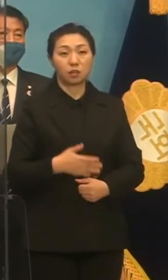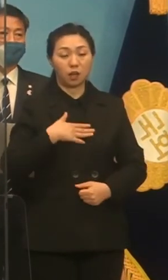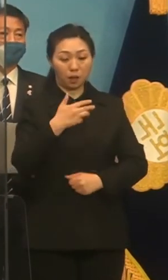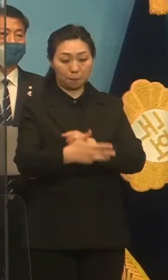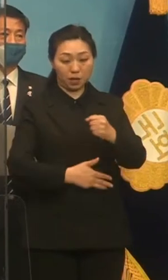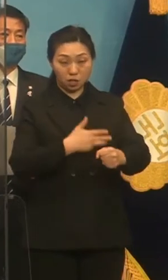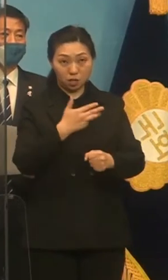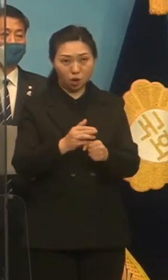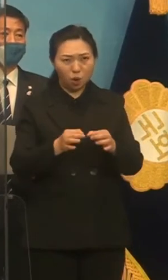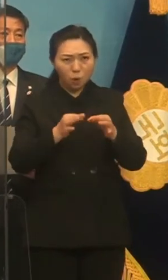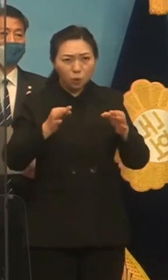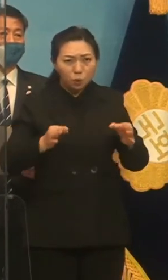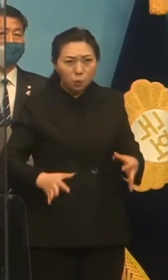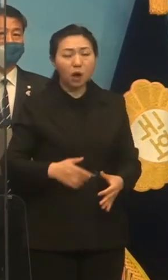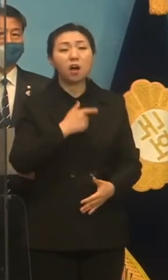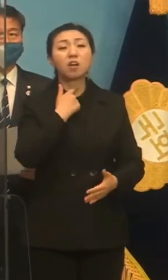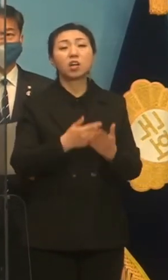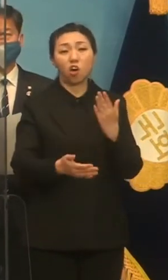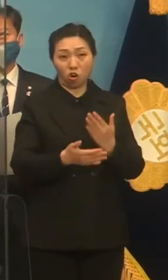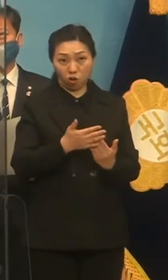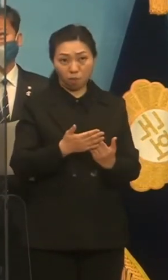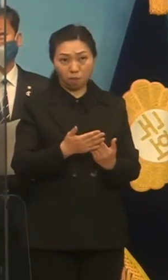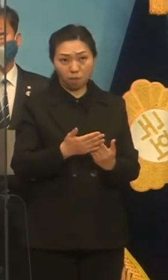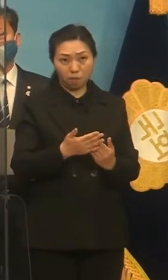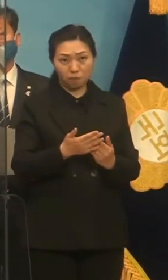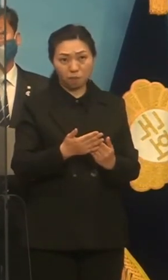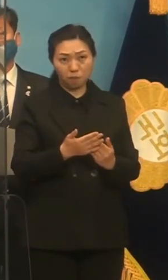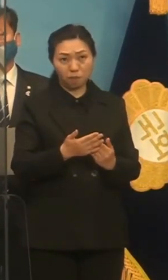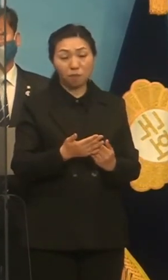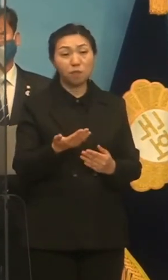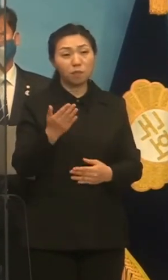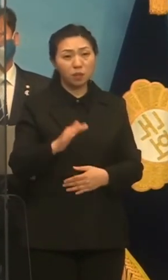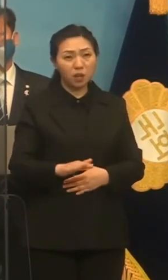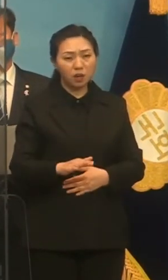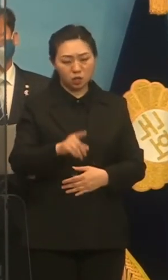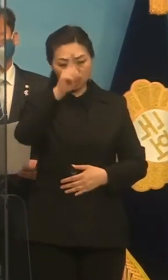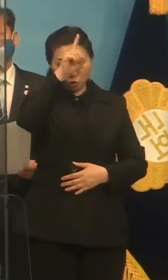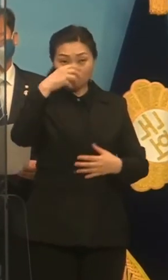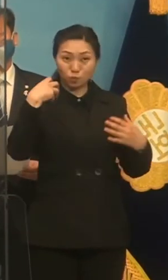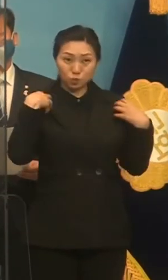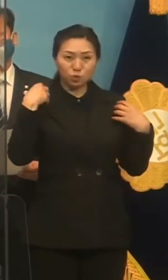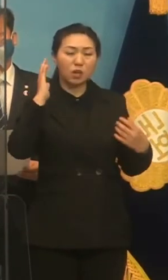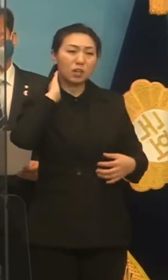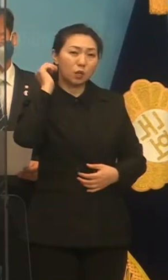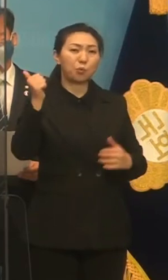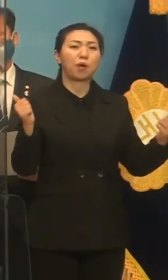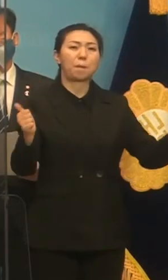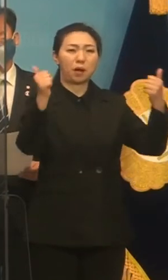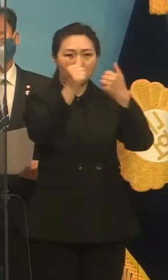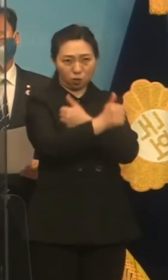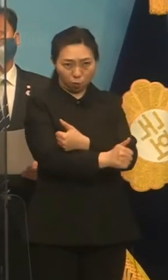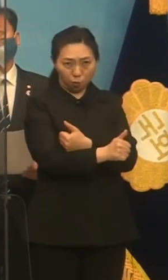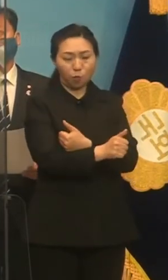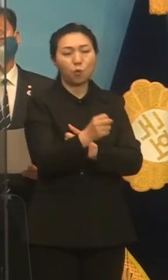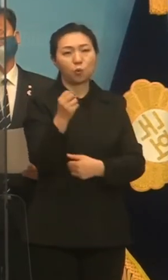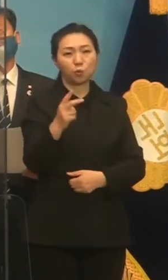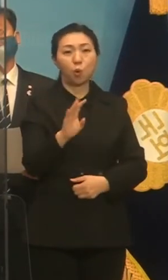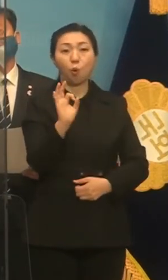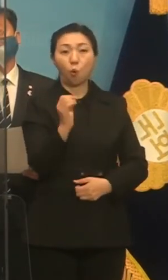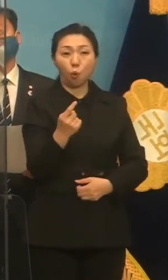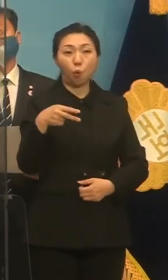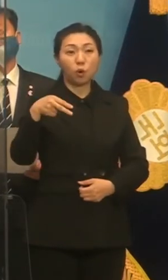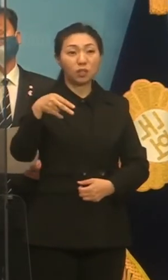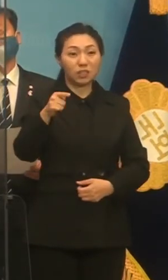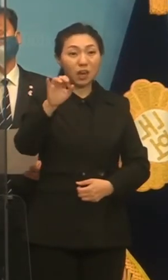가하면서 이런 일 이 정렬하기 뭐 어 요 성 저희 생